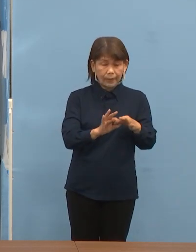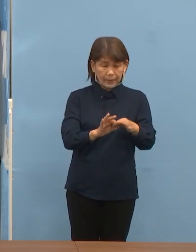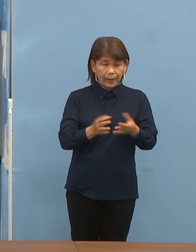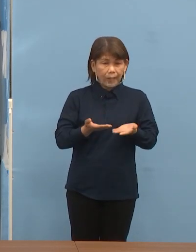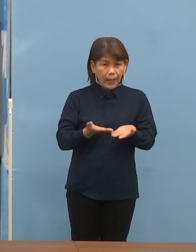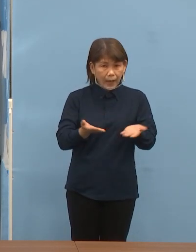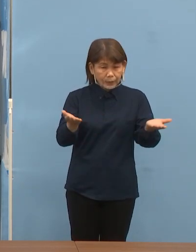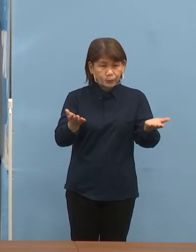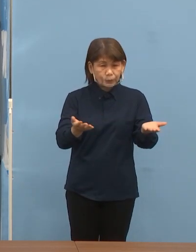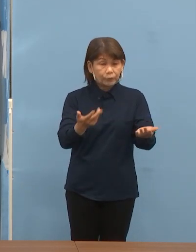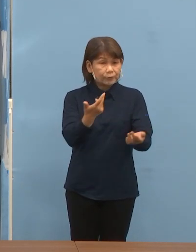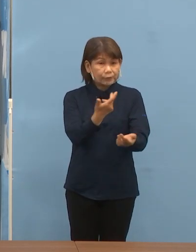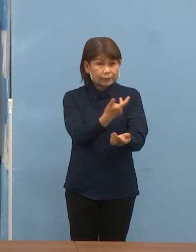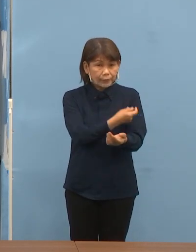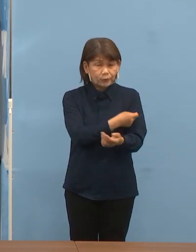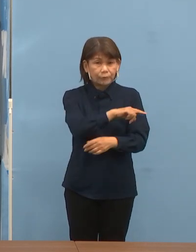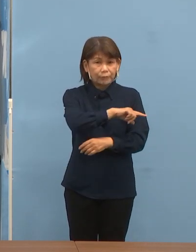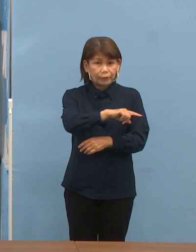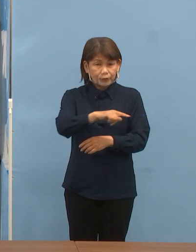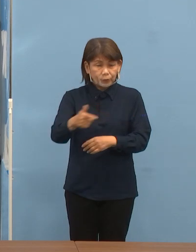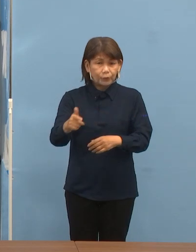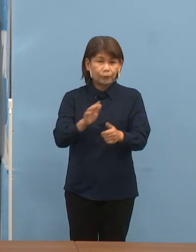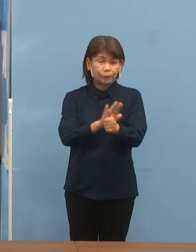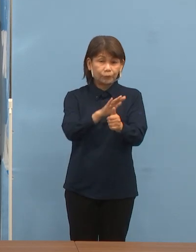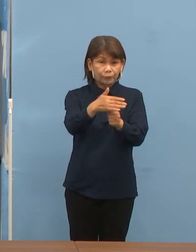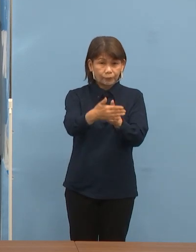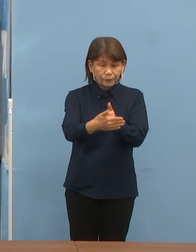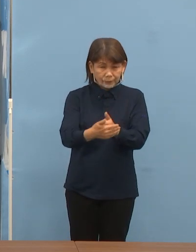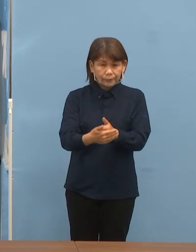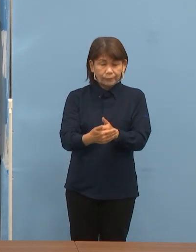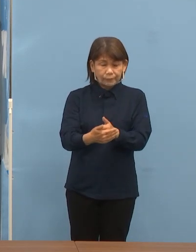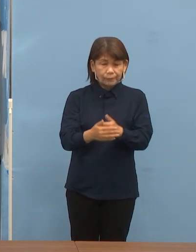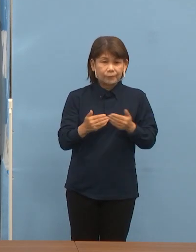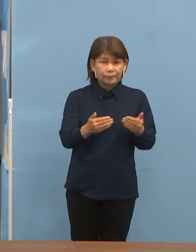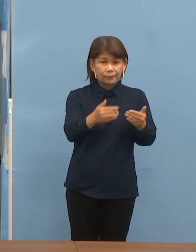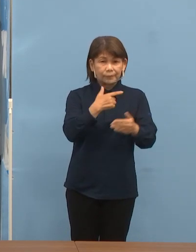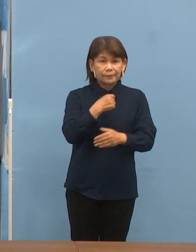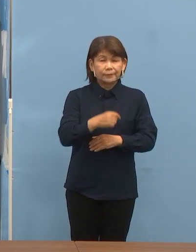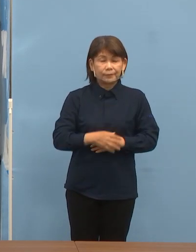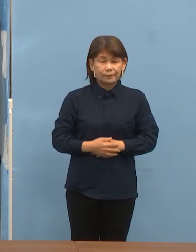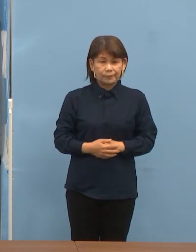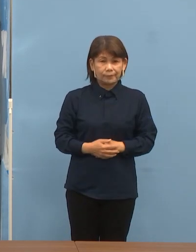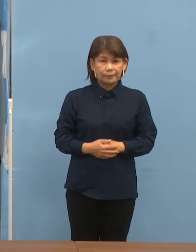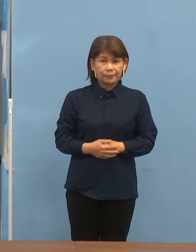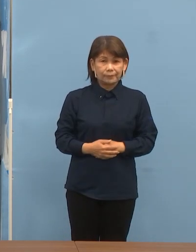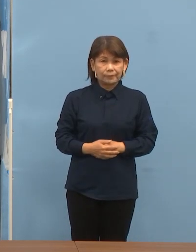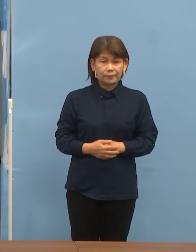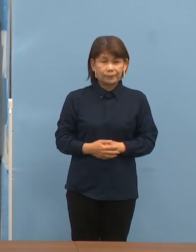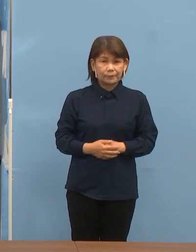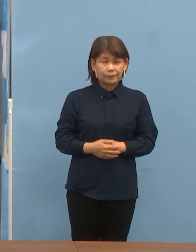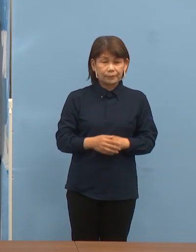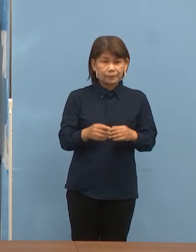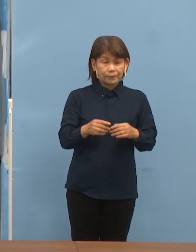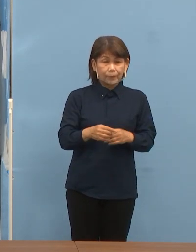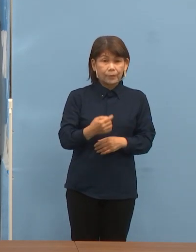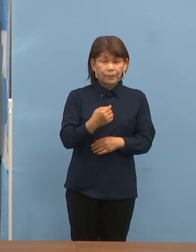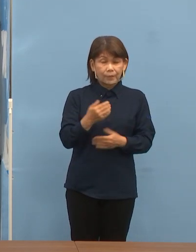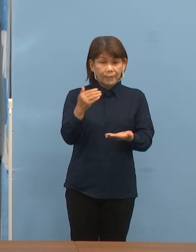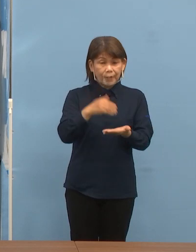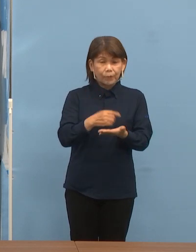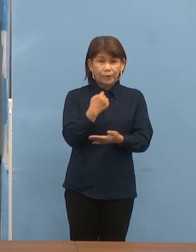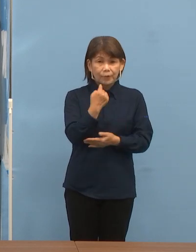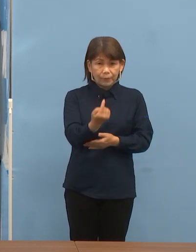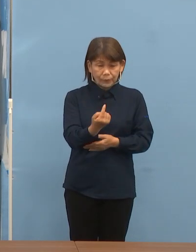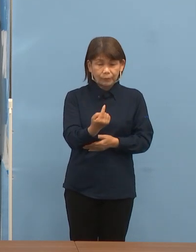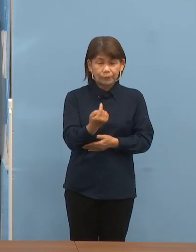てですね、協力して働きかけていきたいというふうに思っています。はい、 TD 経営から最後に1点なんですけれ